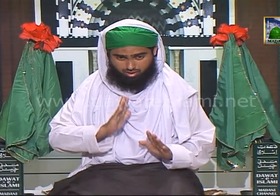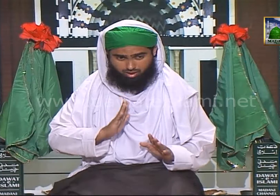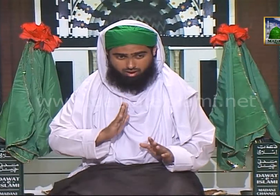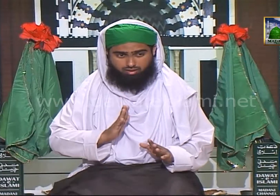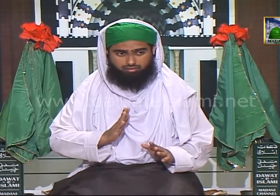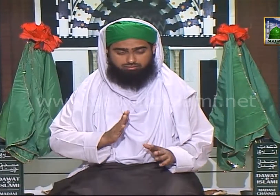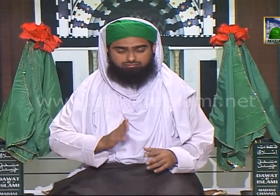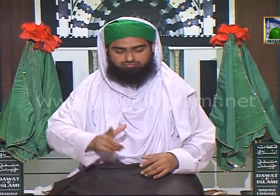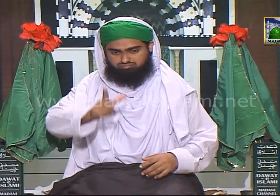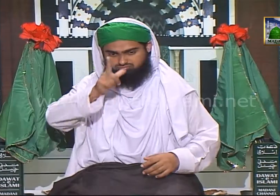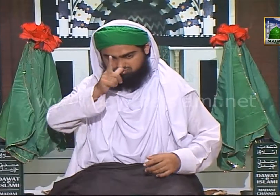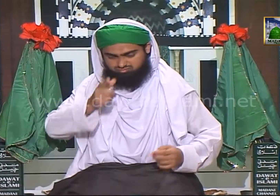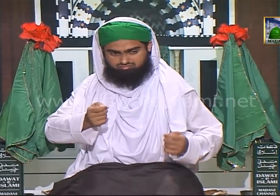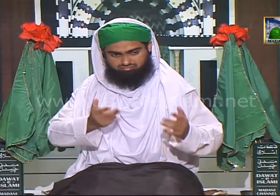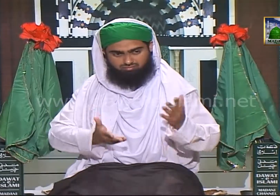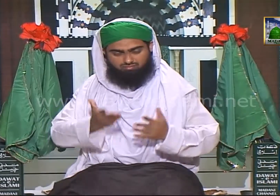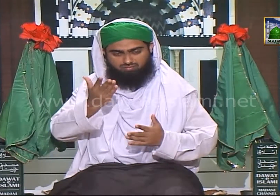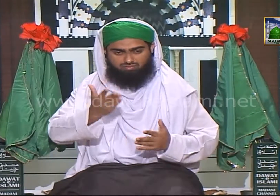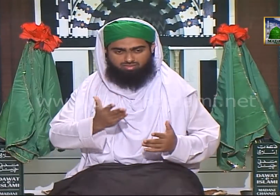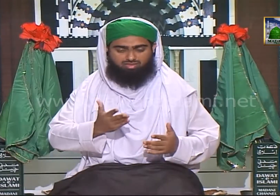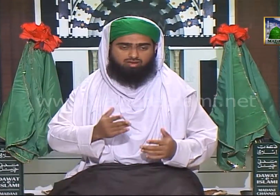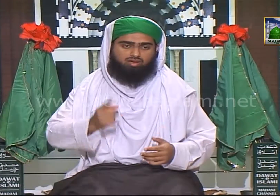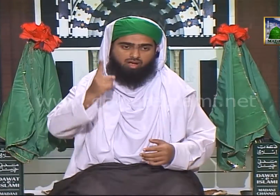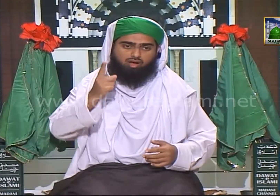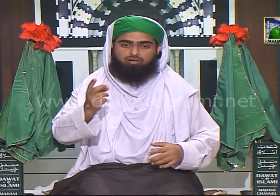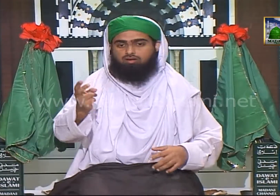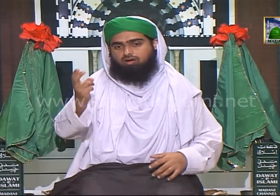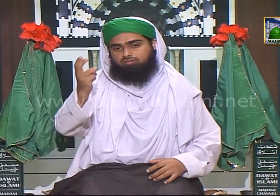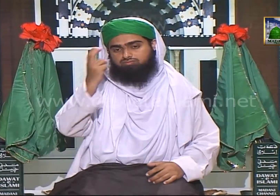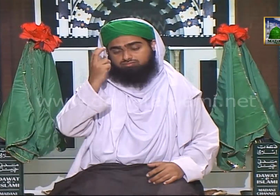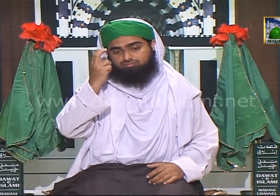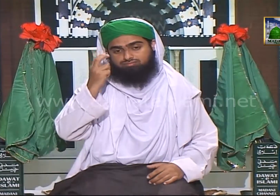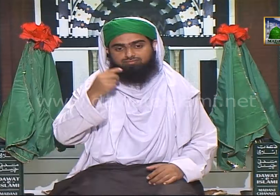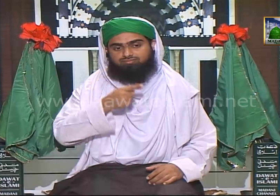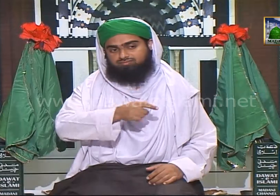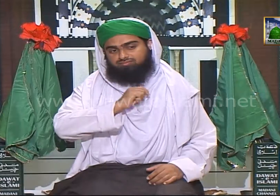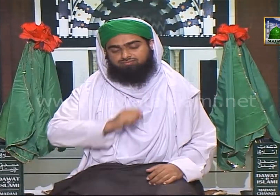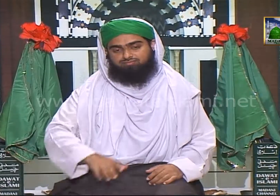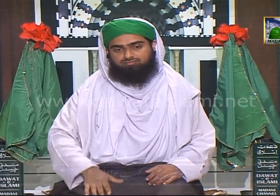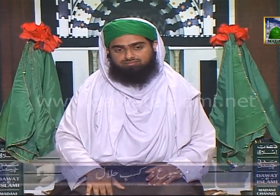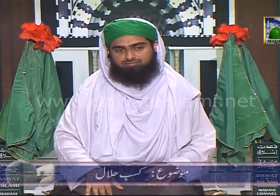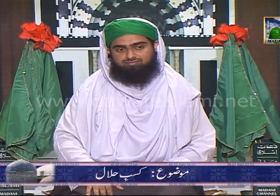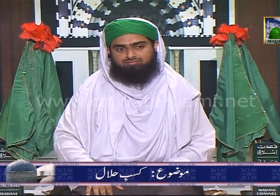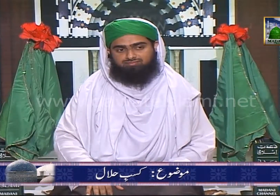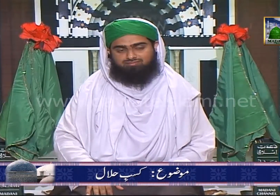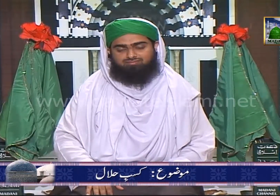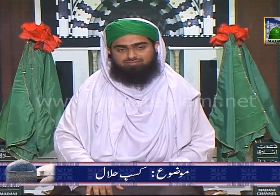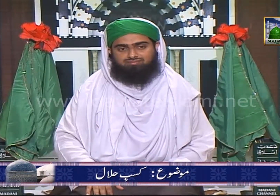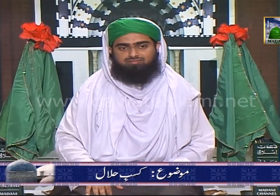برتری حاصل کرے، تو پھر اللہ تعالیٰ کی وہ ناراضی مول لے رہا ہے۔ تو آج کل مال ہی جمع کرتا ہے۔ ابھی